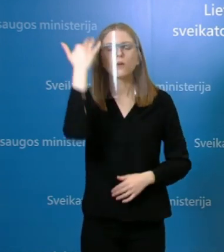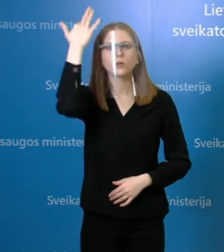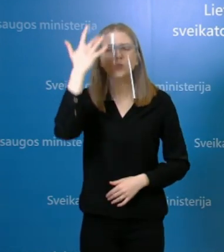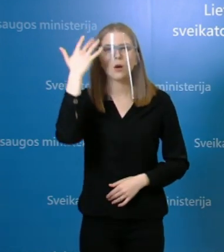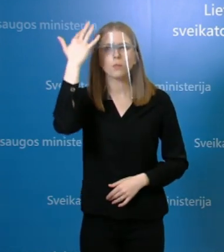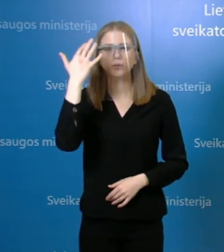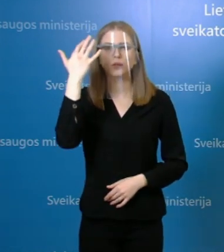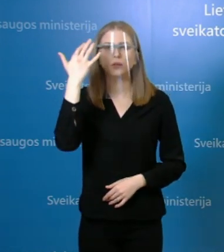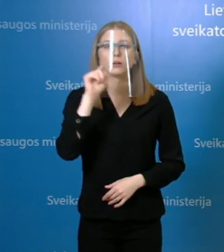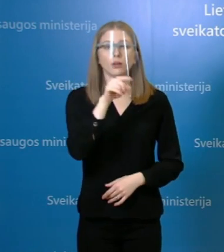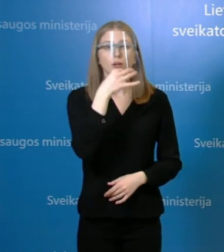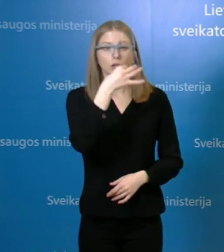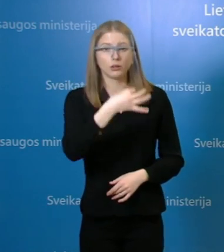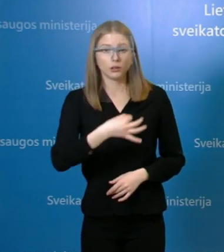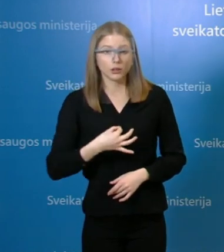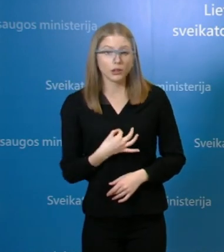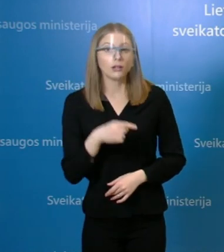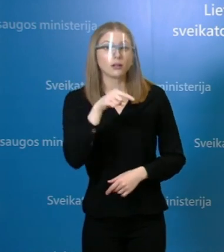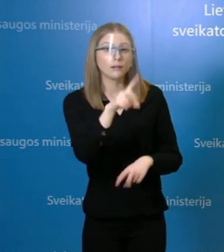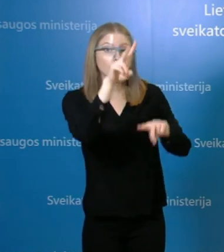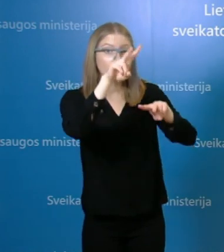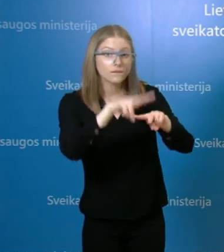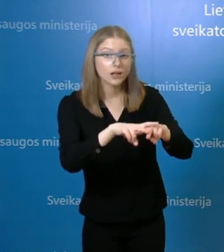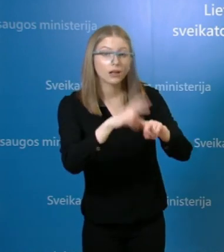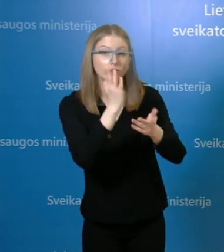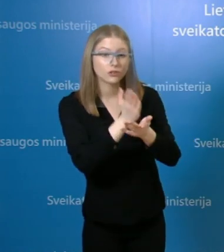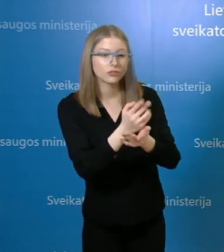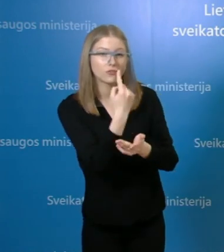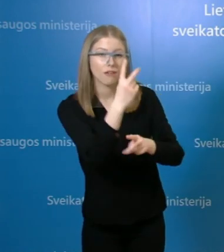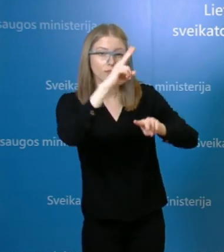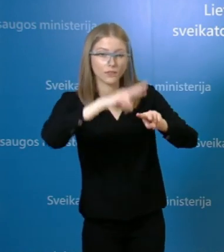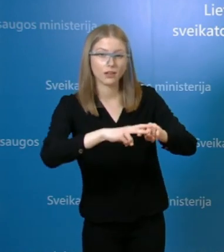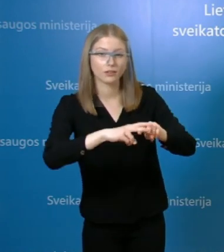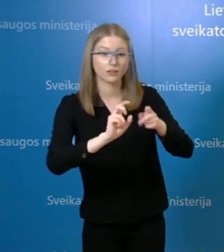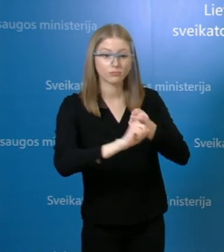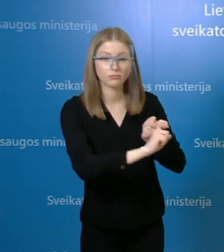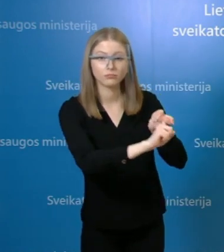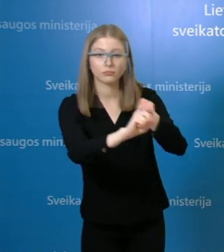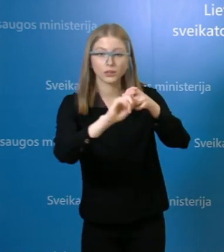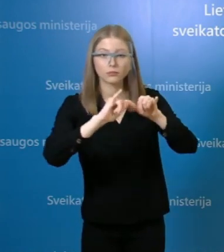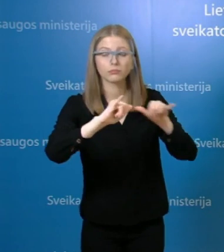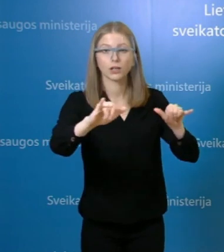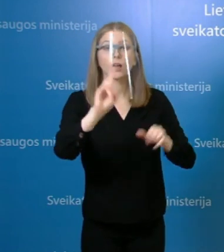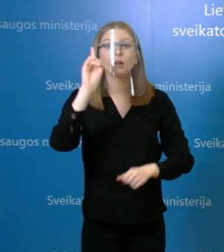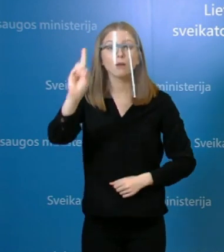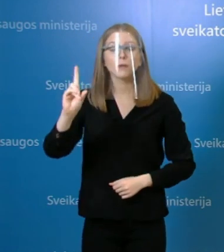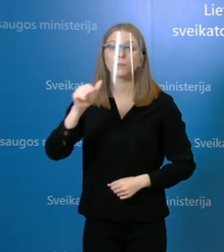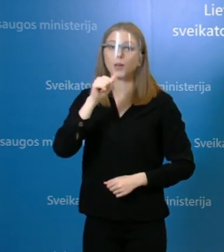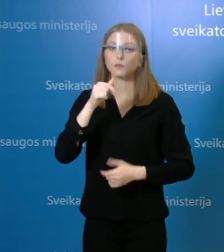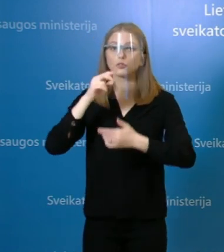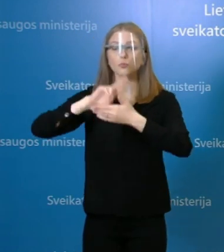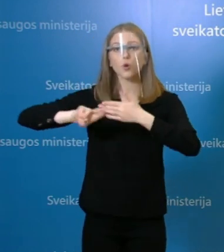kalbėjot, kad tai dažniausiai susijęs su židiniais, tačiau, na, ar tai keletam tikrą nerimą specialistams, ar